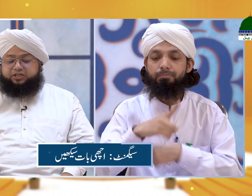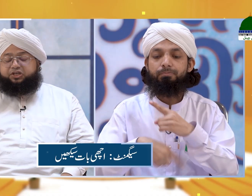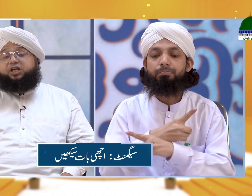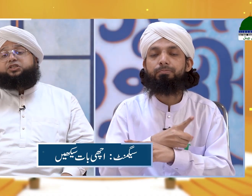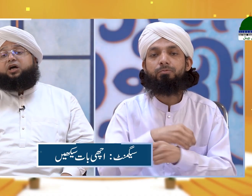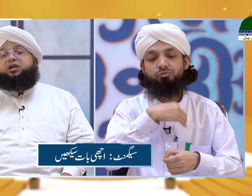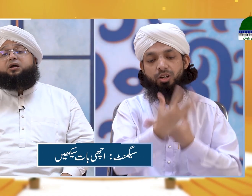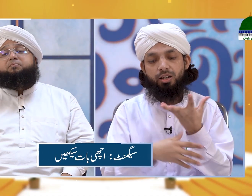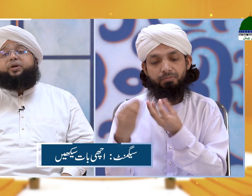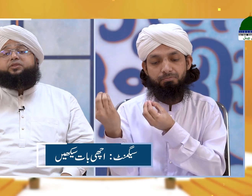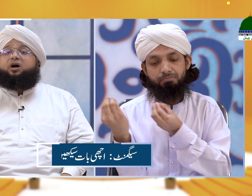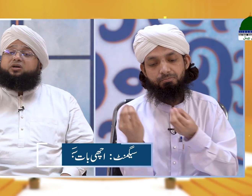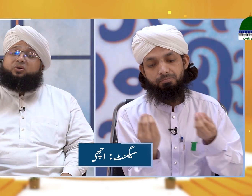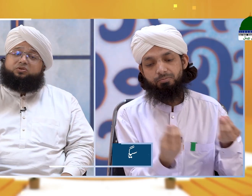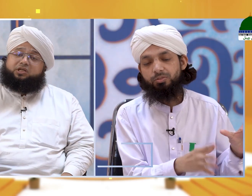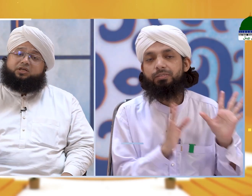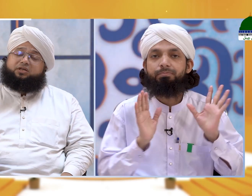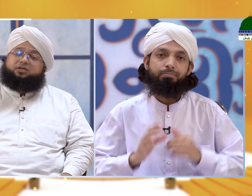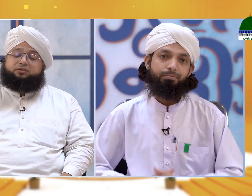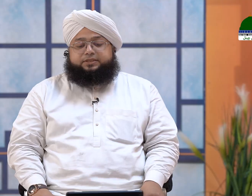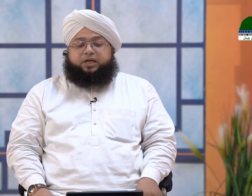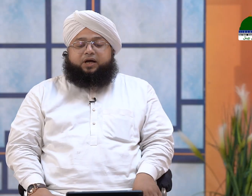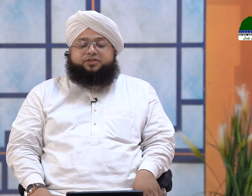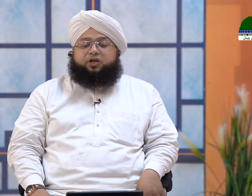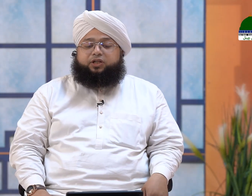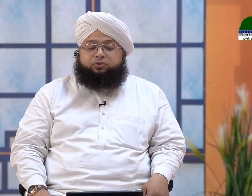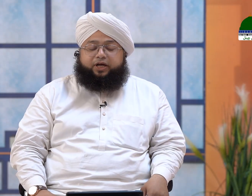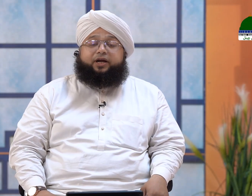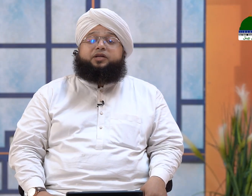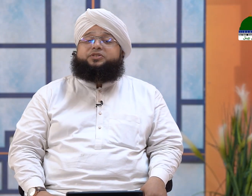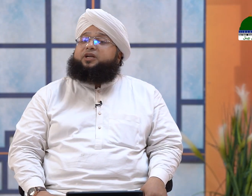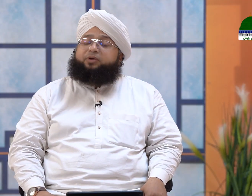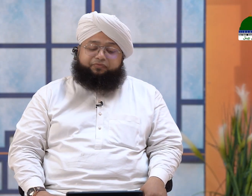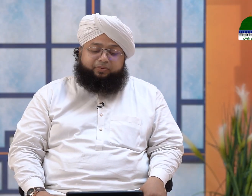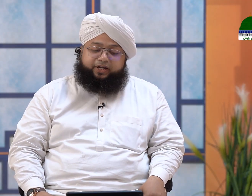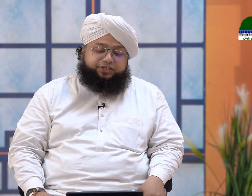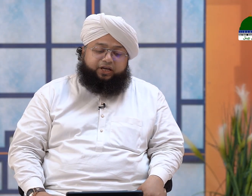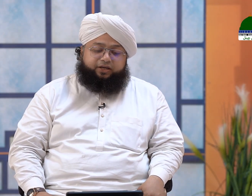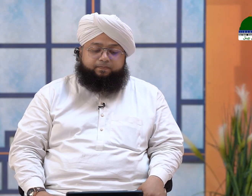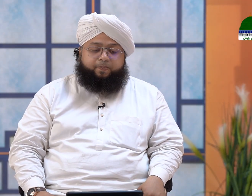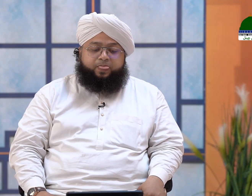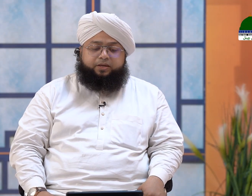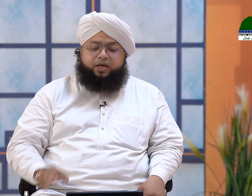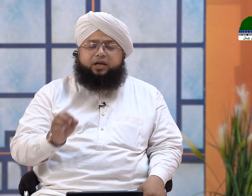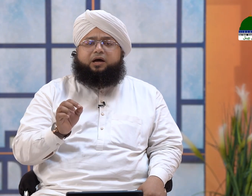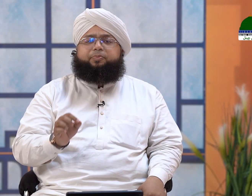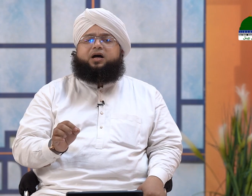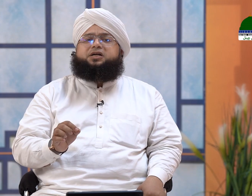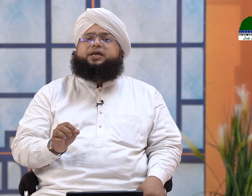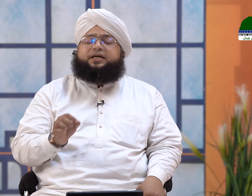سے جہنم میں داخل ہو جاتا ہے۔ سرکار صلی اللہ تعالیٰ علیہ وسلم کا فرمان عالی شان ہے کہ اللہ پاک نے